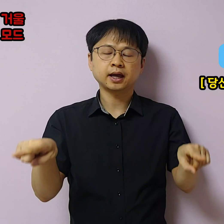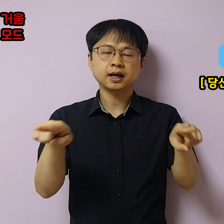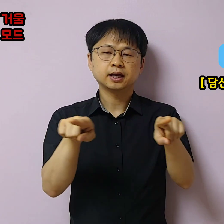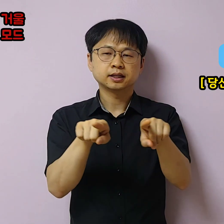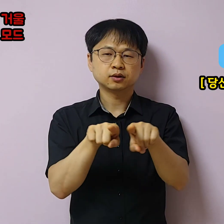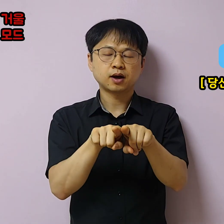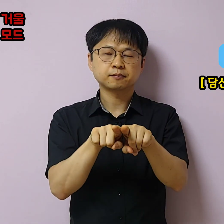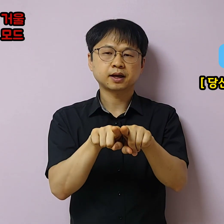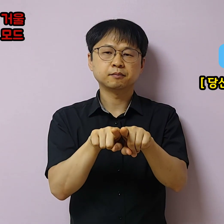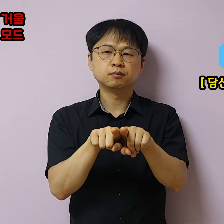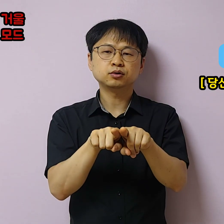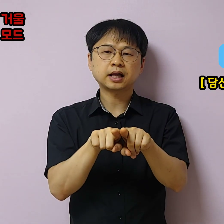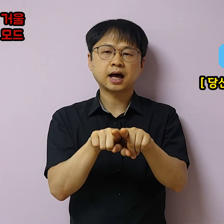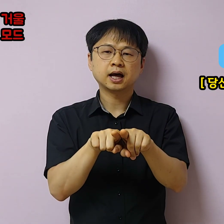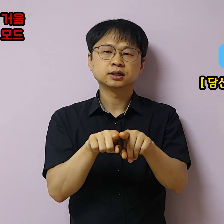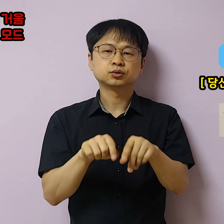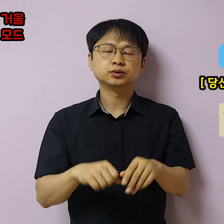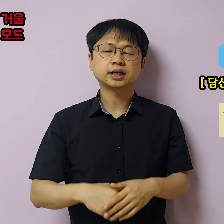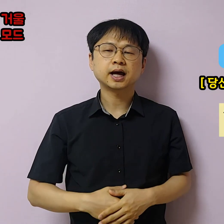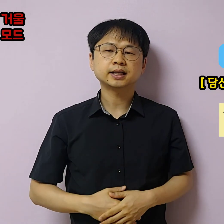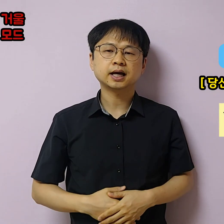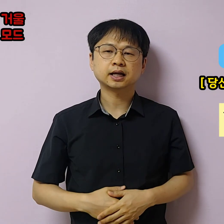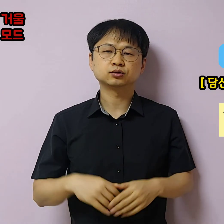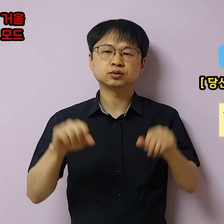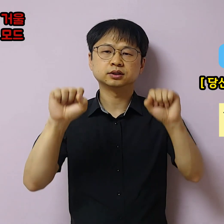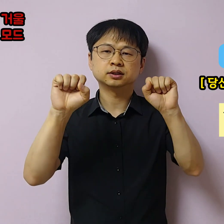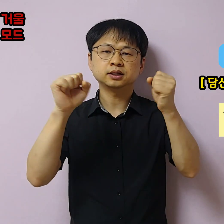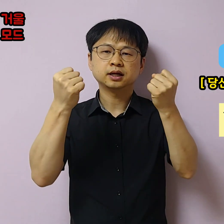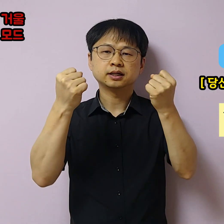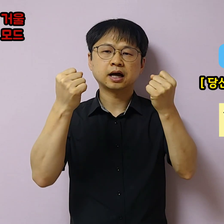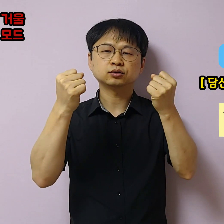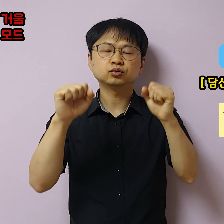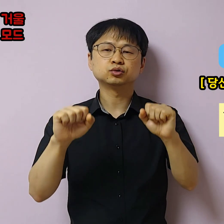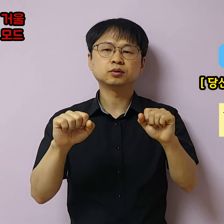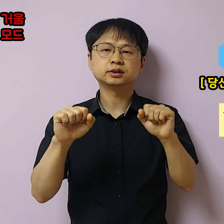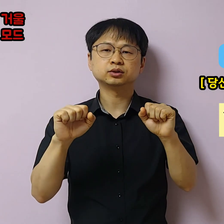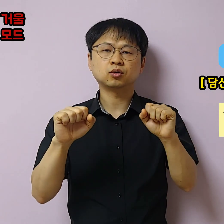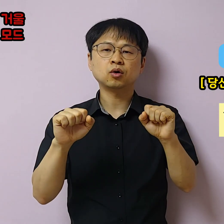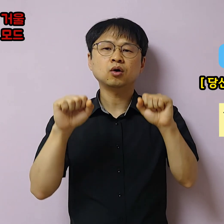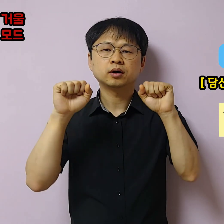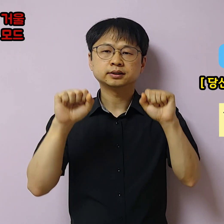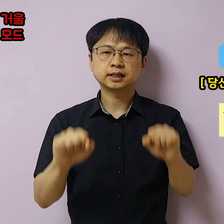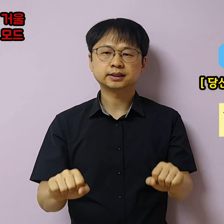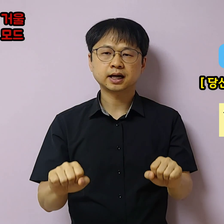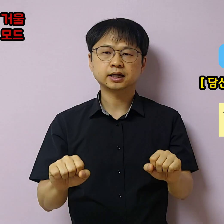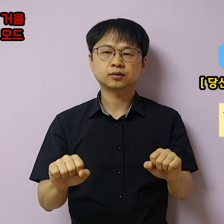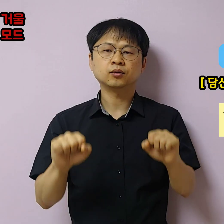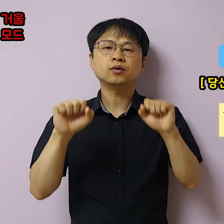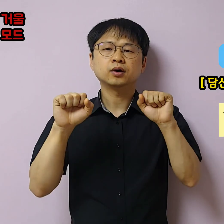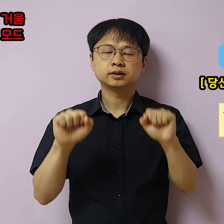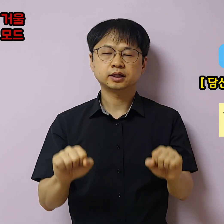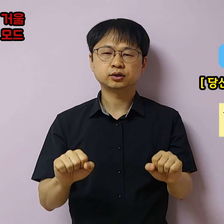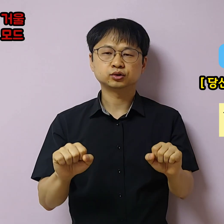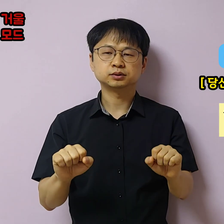함께, 너와 함께 머물다, 존재하다 라는 수어는 양손 주먹을 쥐고 살짝 아래로